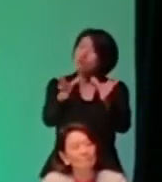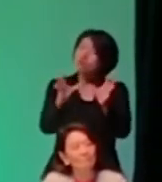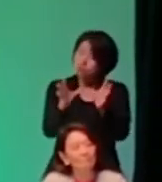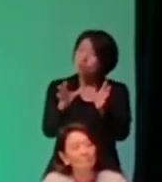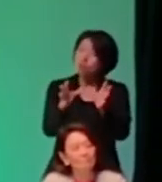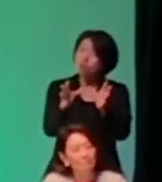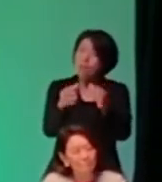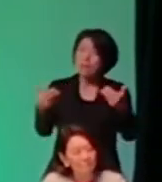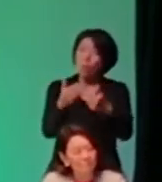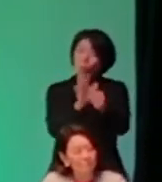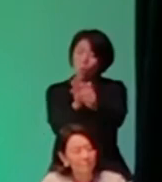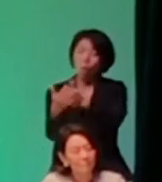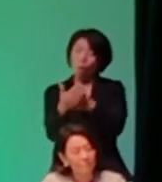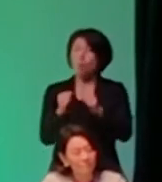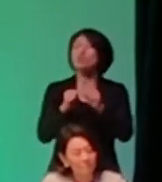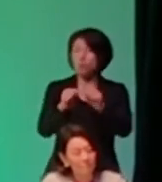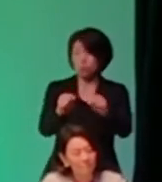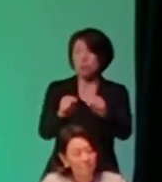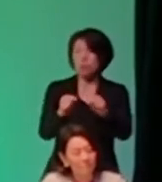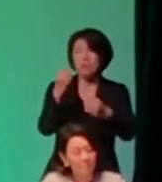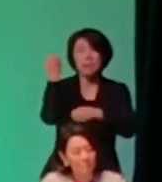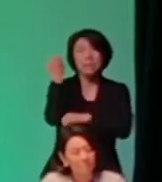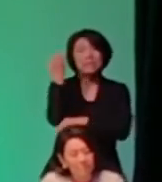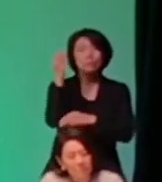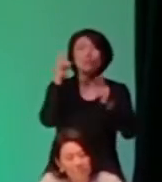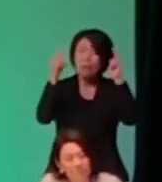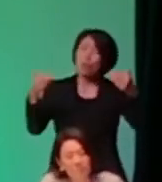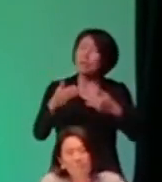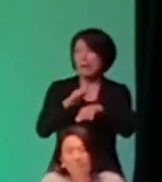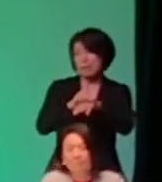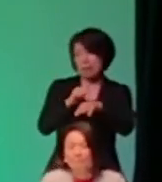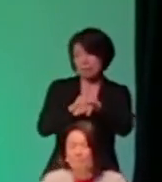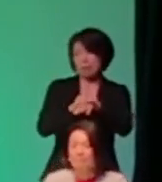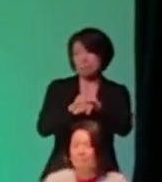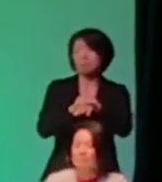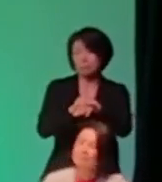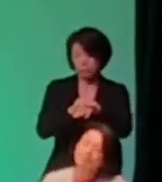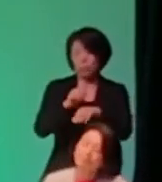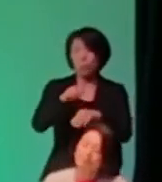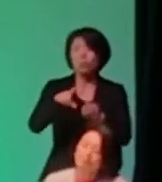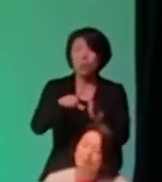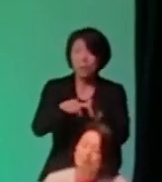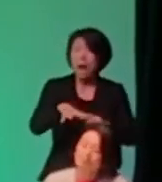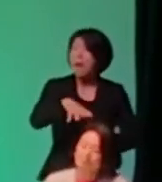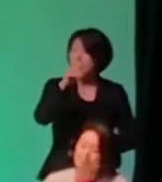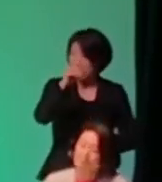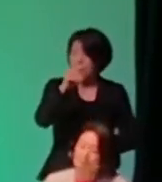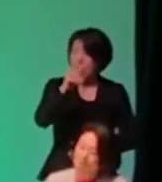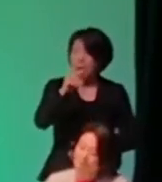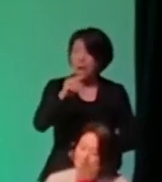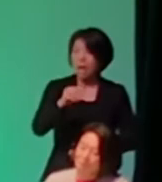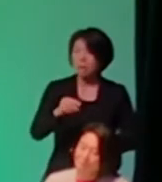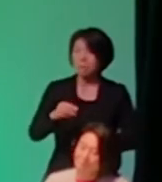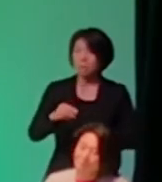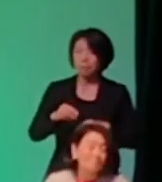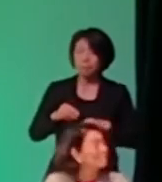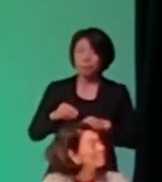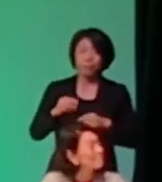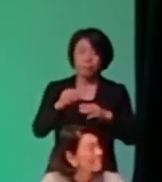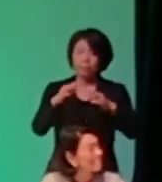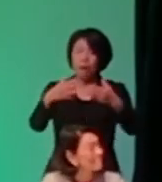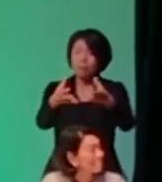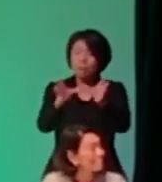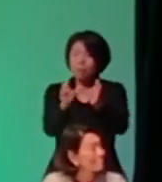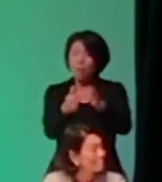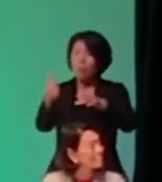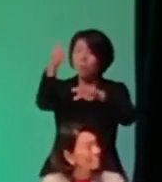でフォローするというのが割と新聞社はよくありまして、で初めてそのキャップっていうんですね、複数の中